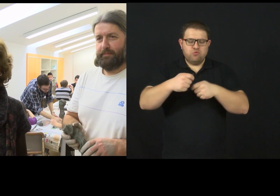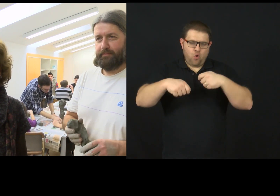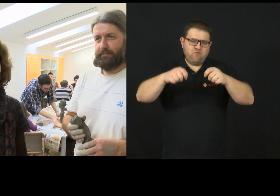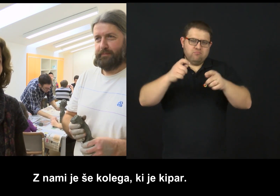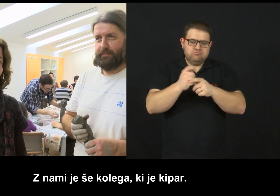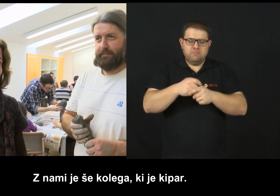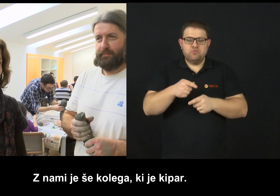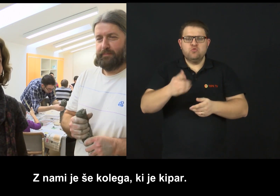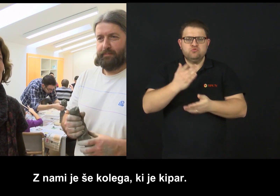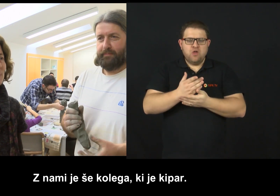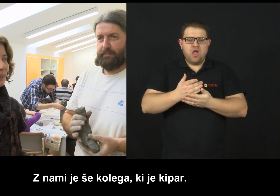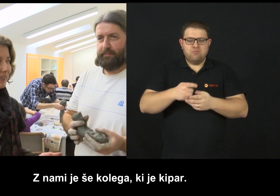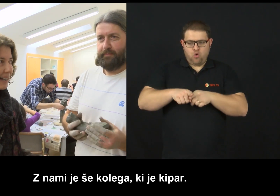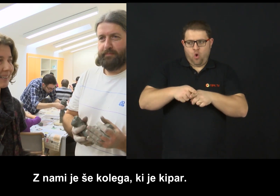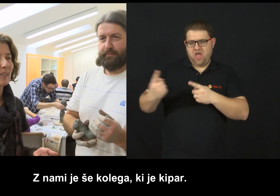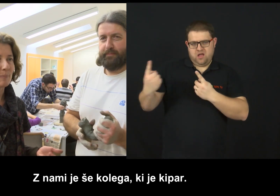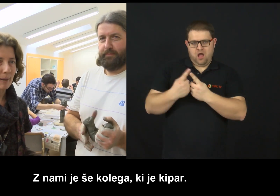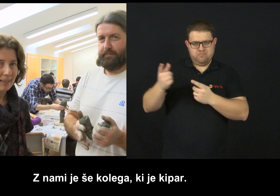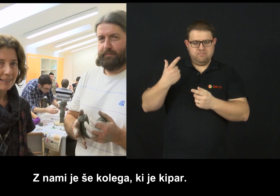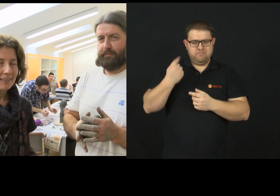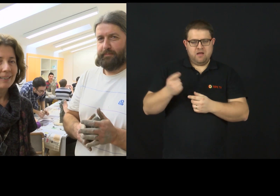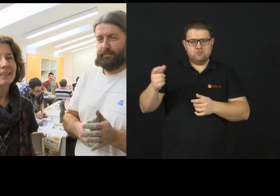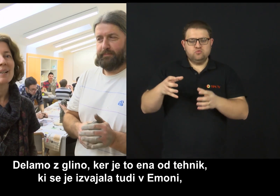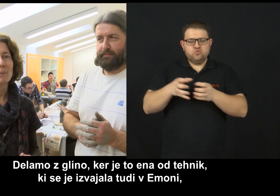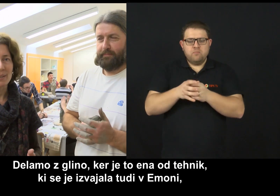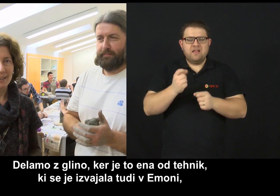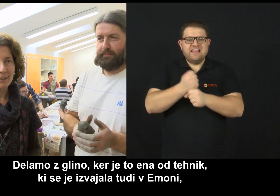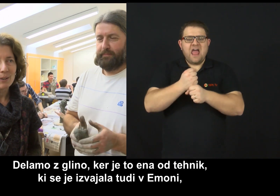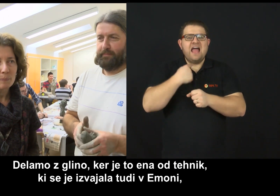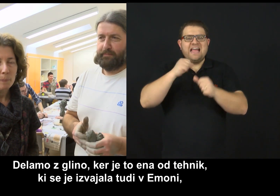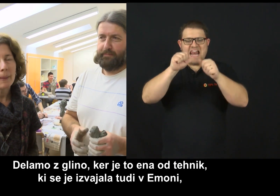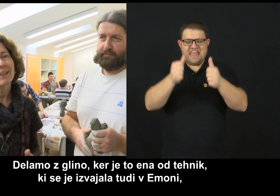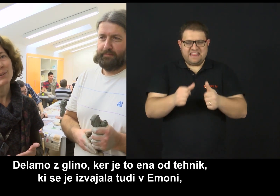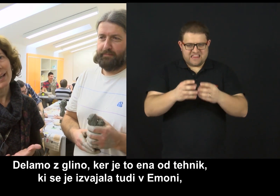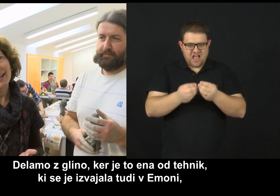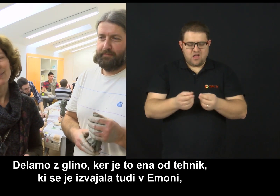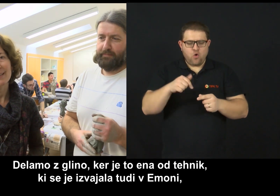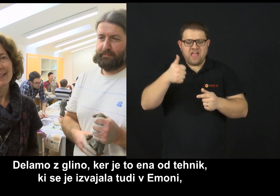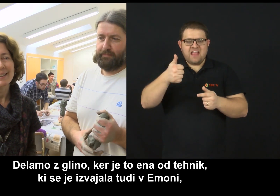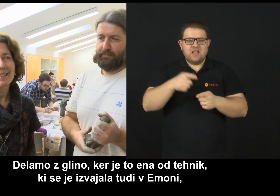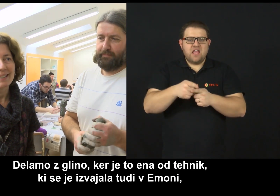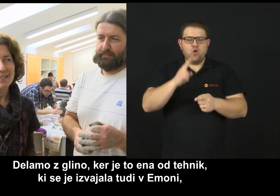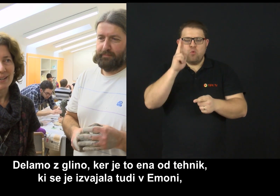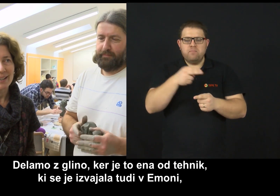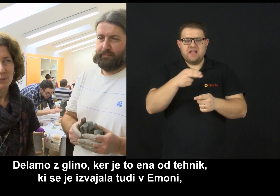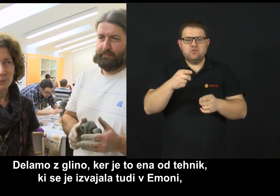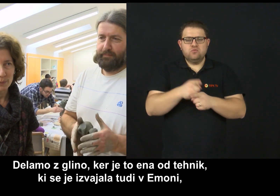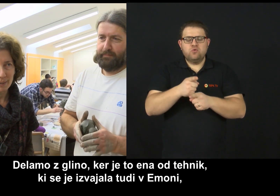restauratorju. Letos je z nami še kolega, ki je kipar, ker delamo z glino, ker je to ena od tehnik, ki se je izvajala tudi v